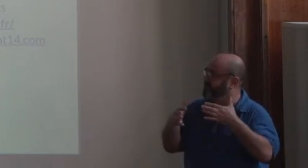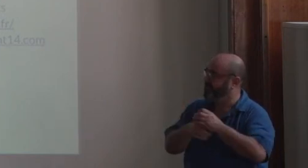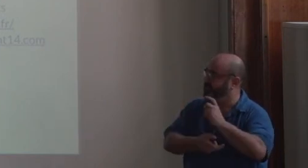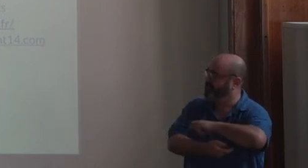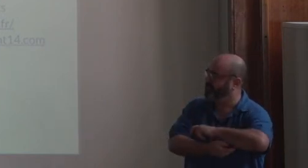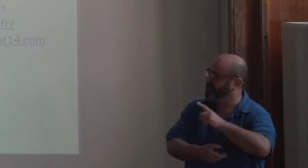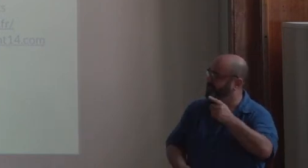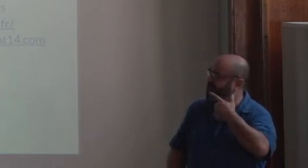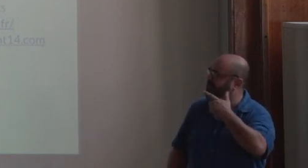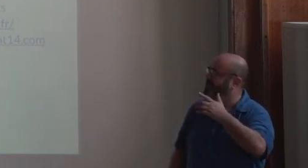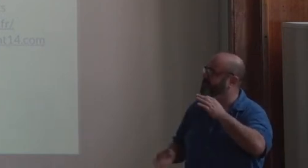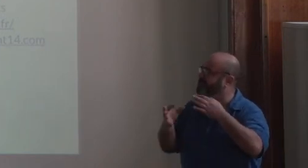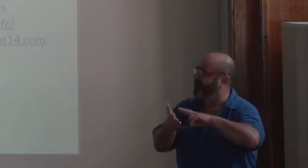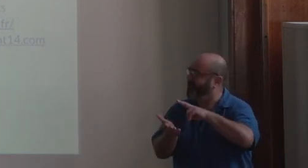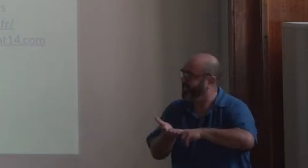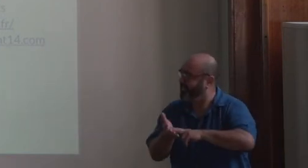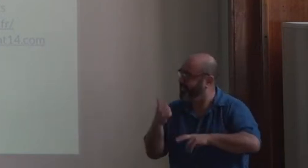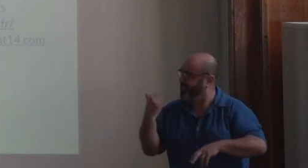Qu'est-ce qu'il y a ?